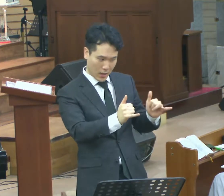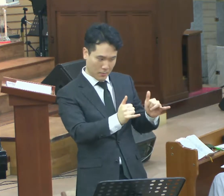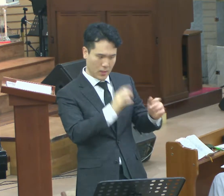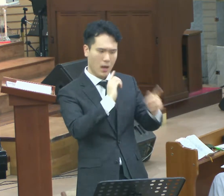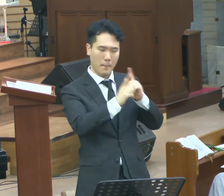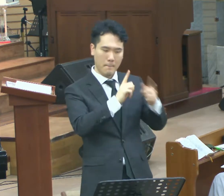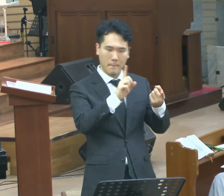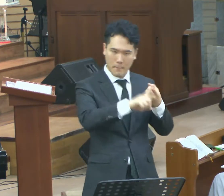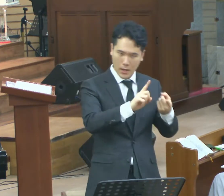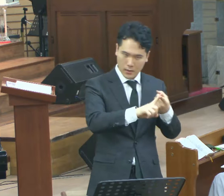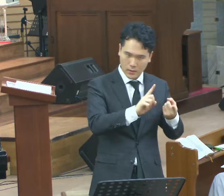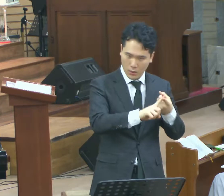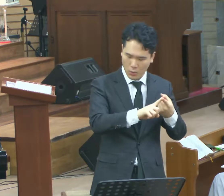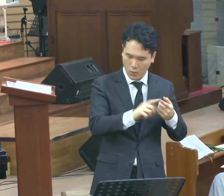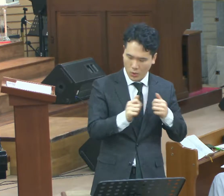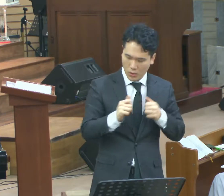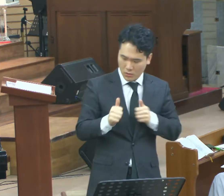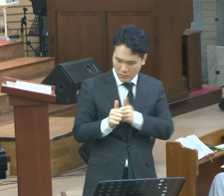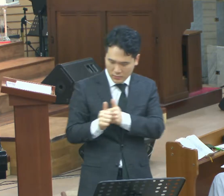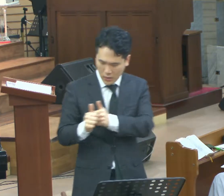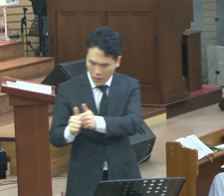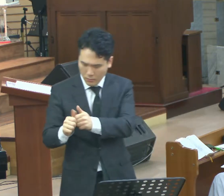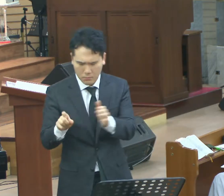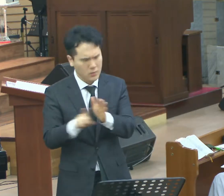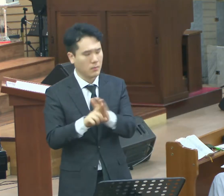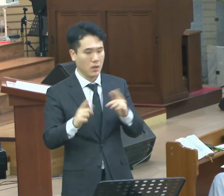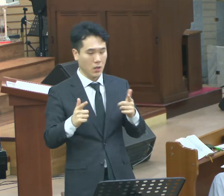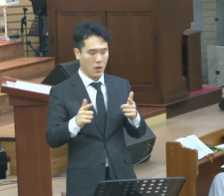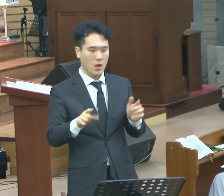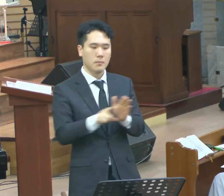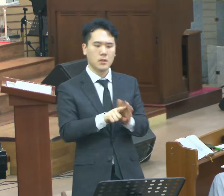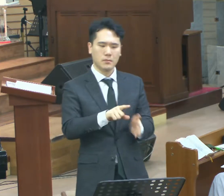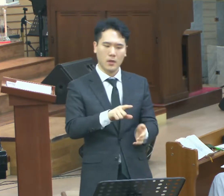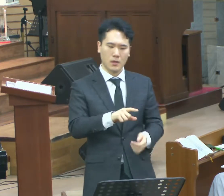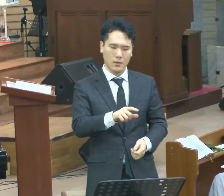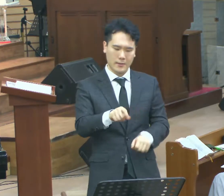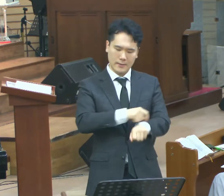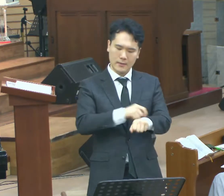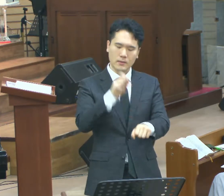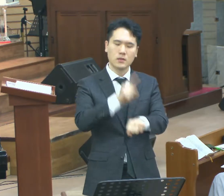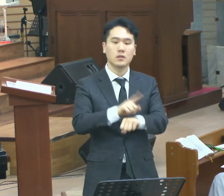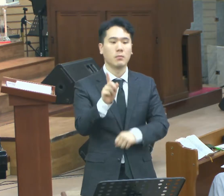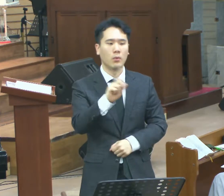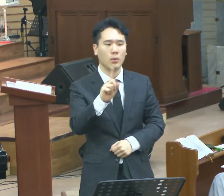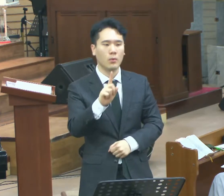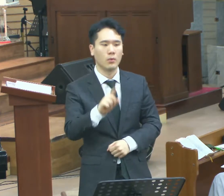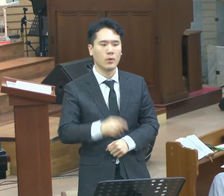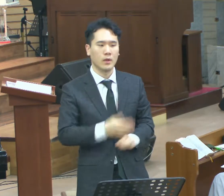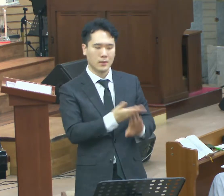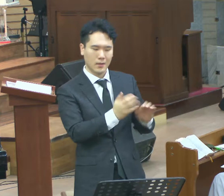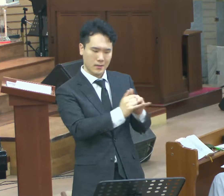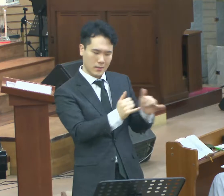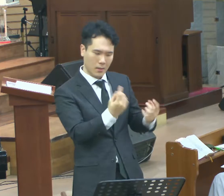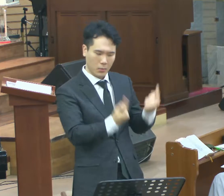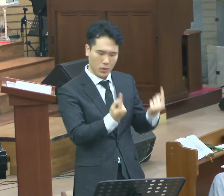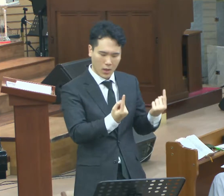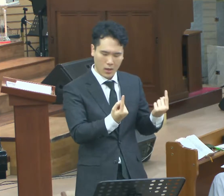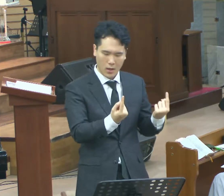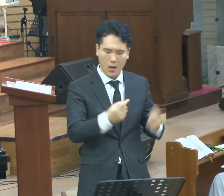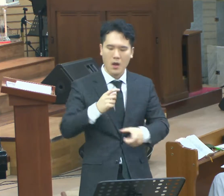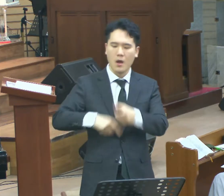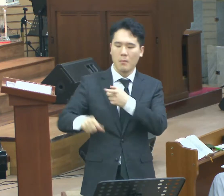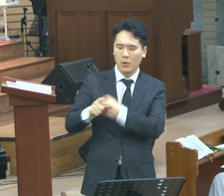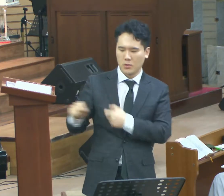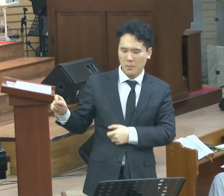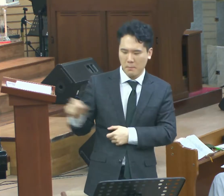뒤를 따라가는 게 믿음이 아니에요. 그것도 믿음이지만 믿음의 특징 가운데 하나는 일반인들보다 반걸음